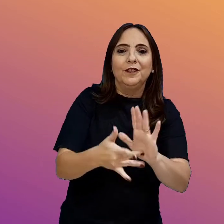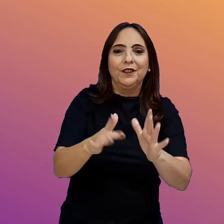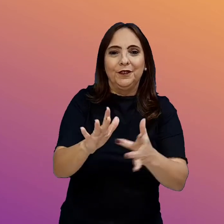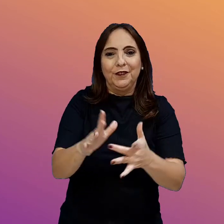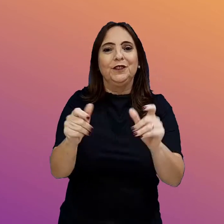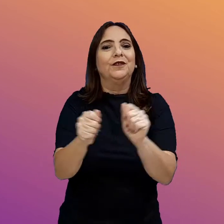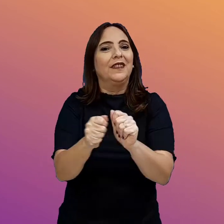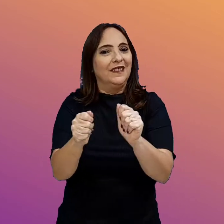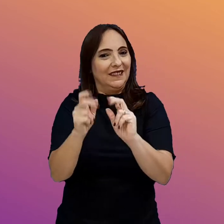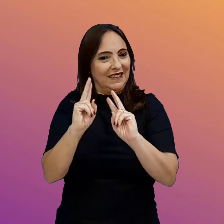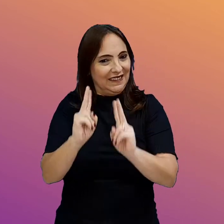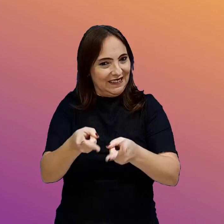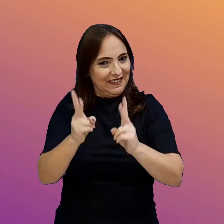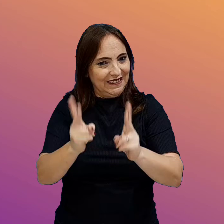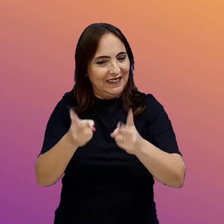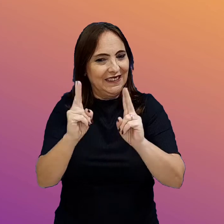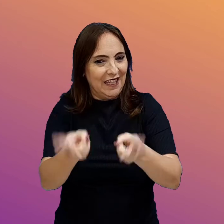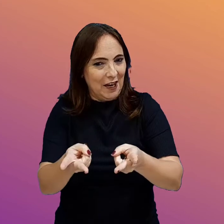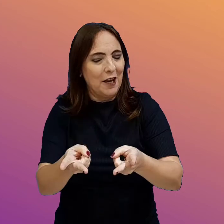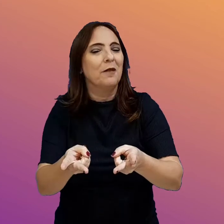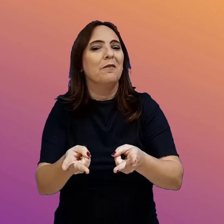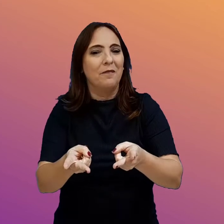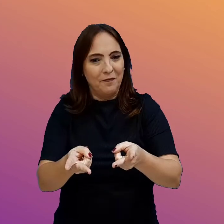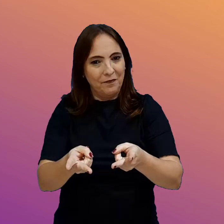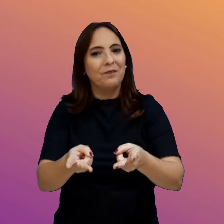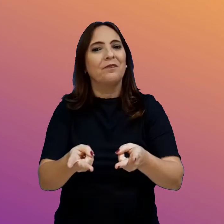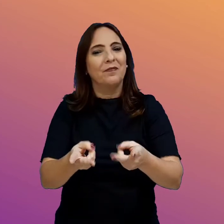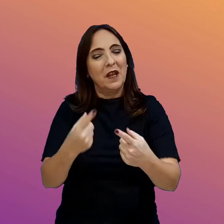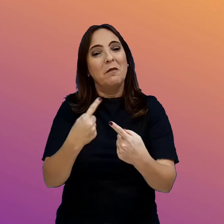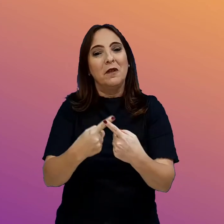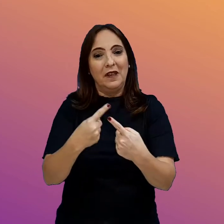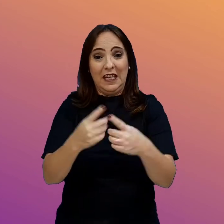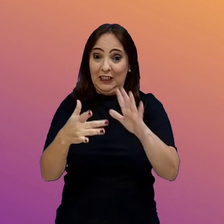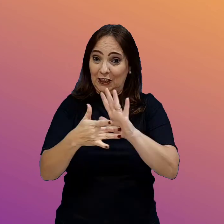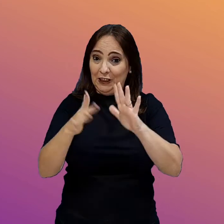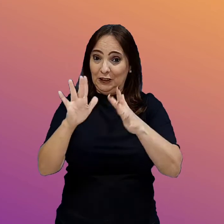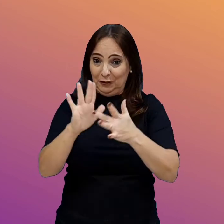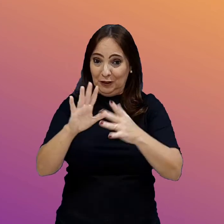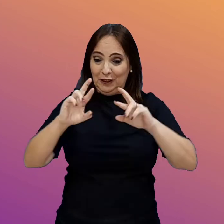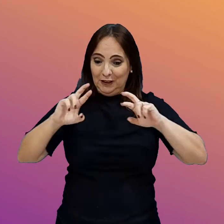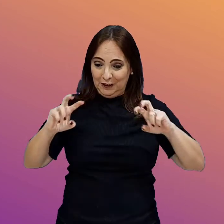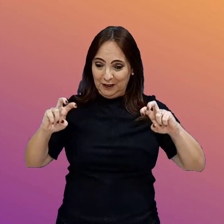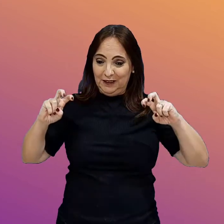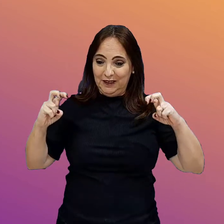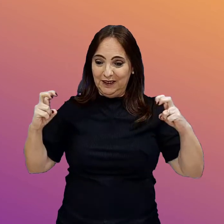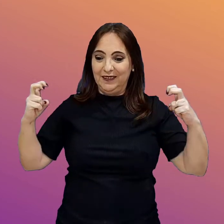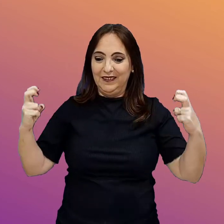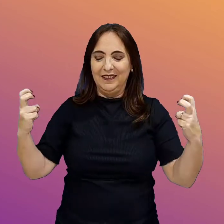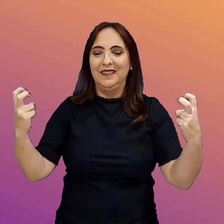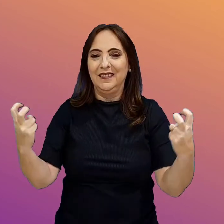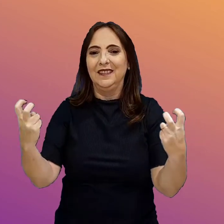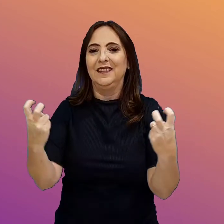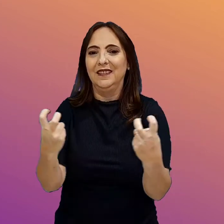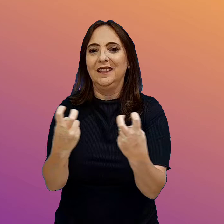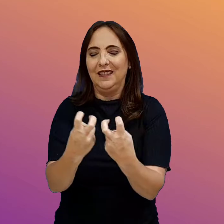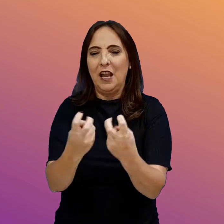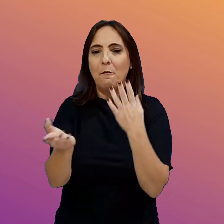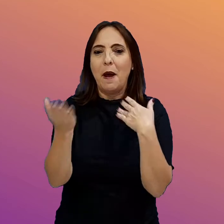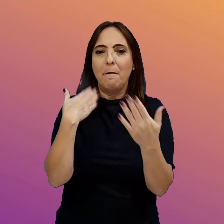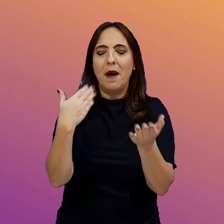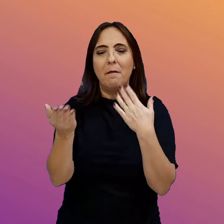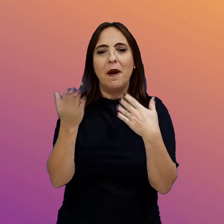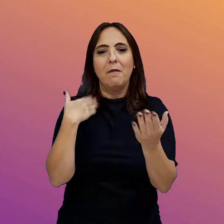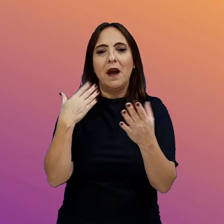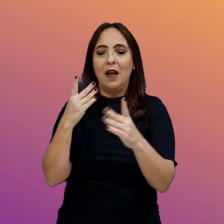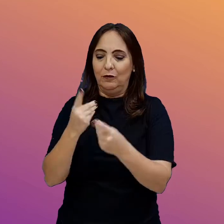sempre, né? A gente não pode não levar em consideração que ele estava à volta de uma mesa, mas ele usava ali os momentos de refeição e de